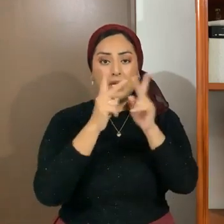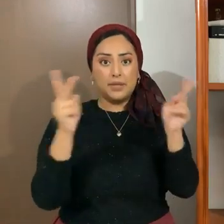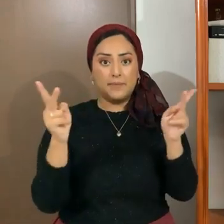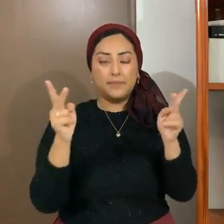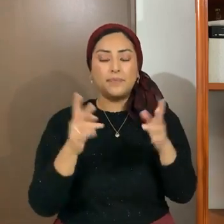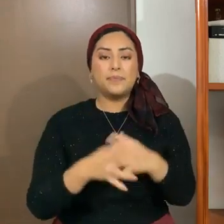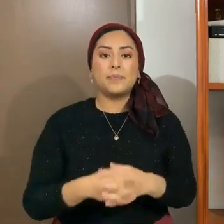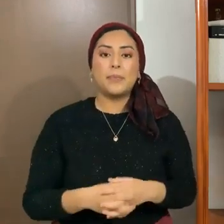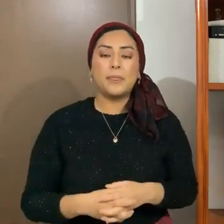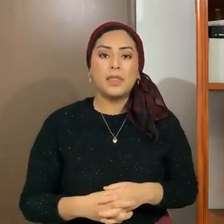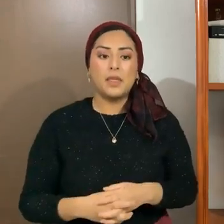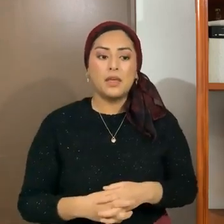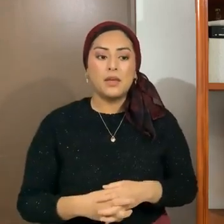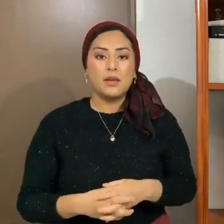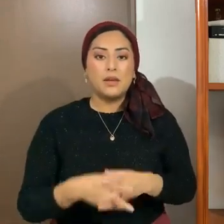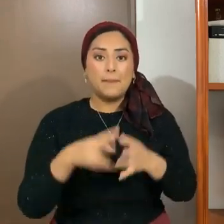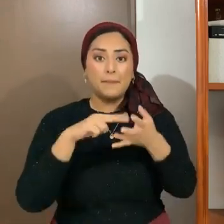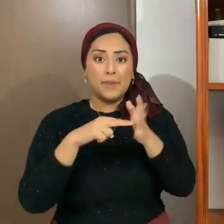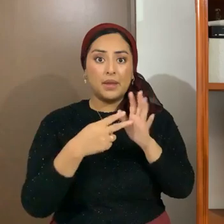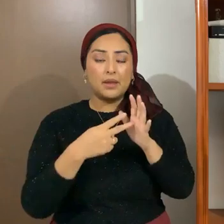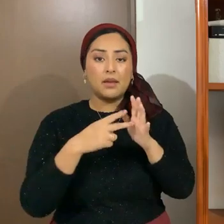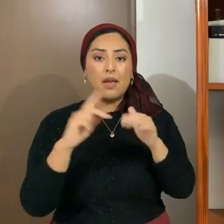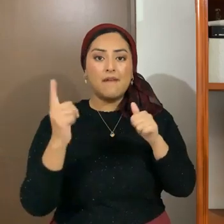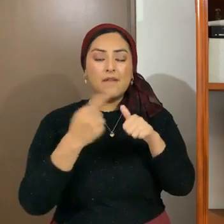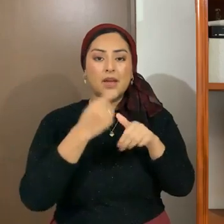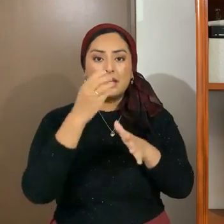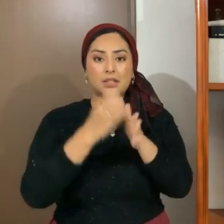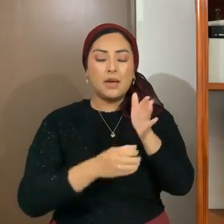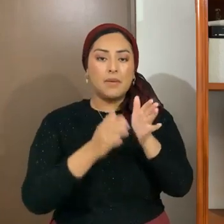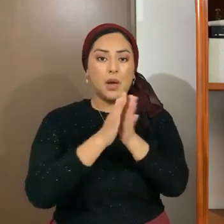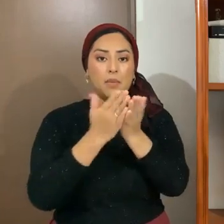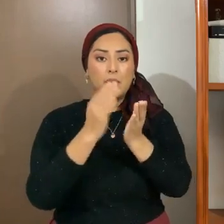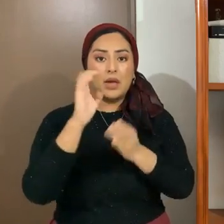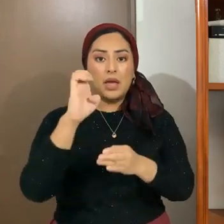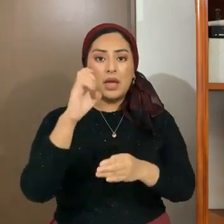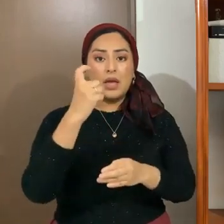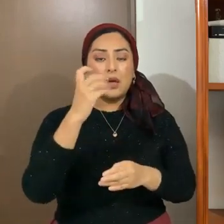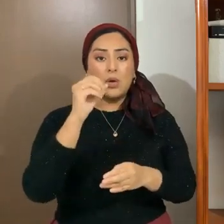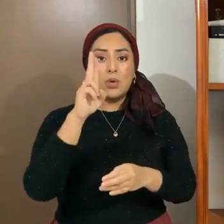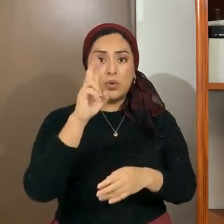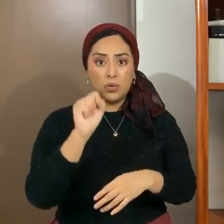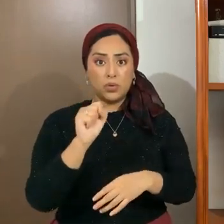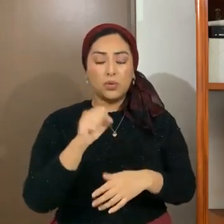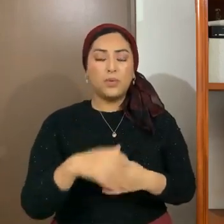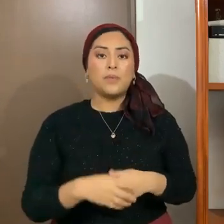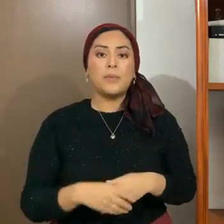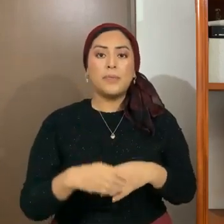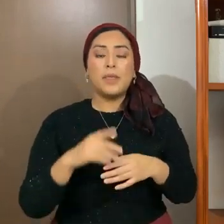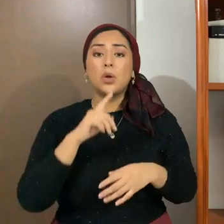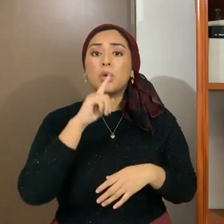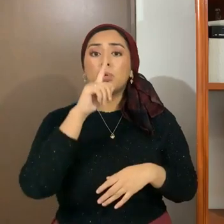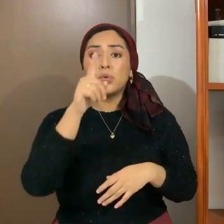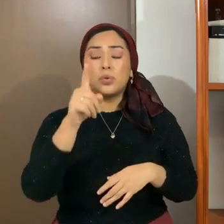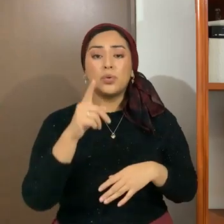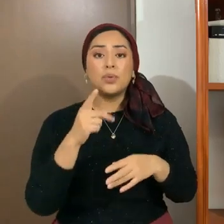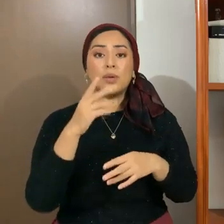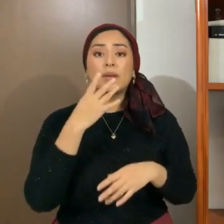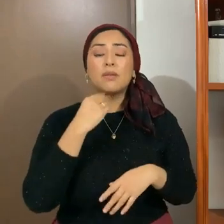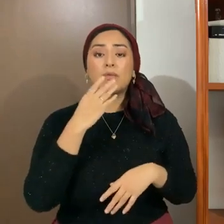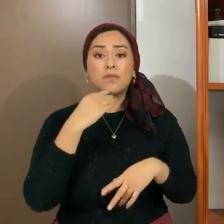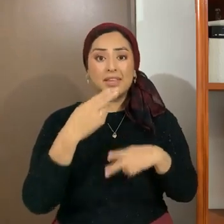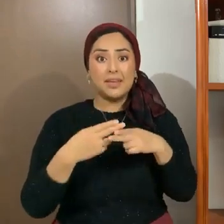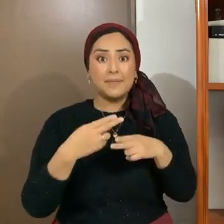Esta porción de la Torá se refiere a los primeros capítulos del libro del Éxodo. El nombre correcto del libro